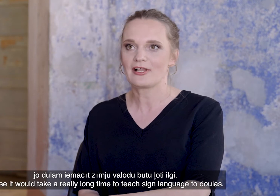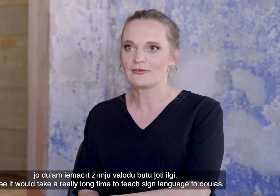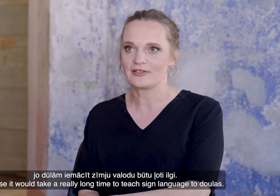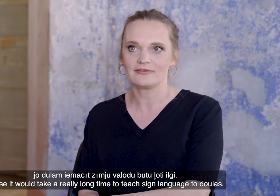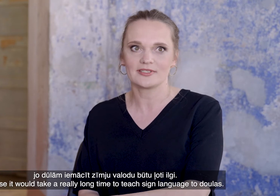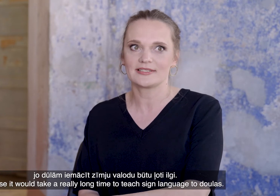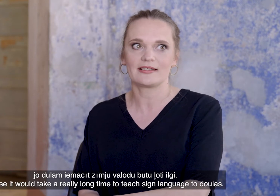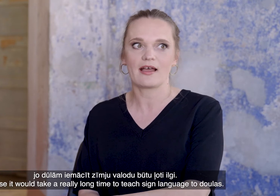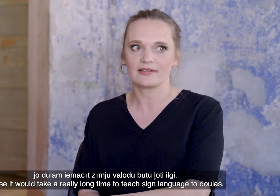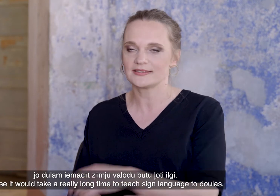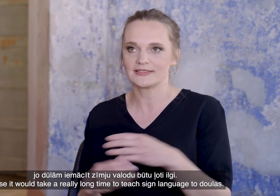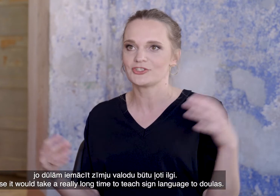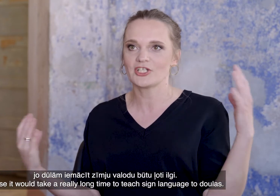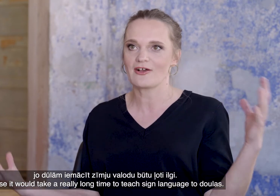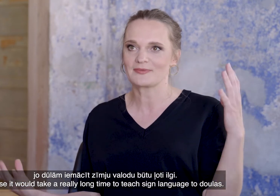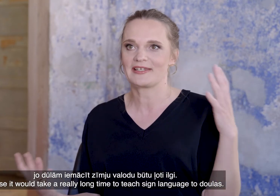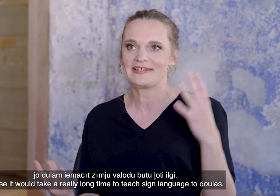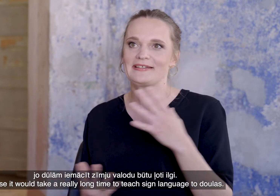valodu, tas ir šausmīgi ilgi.